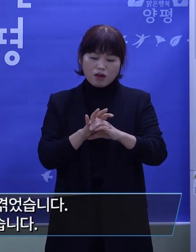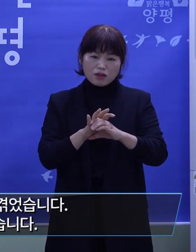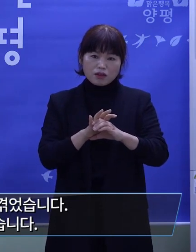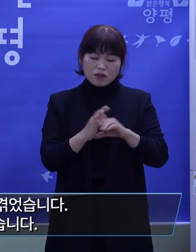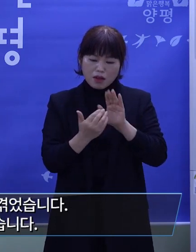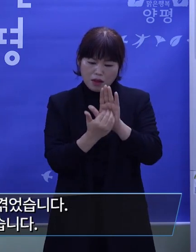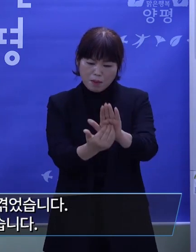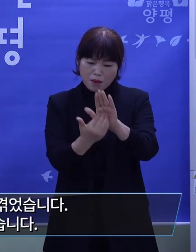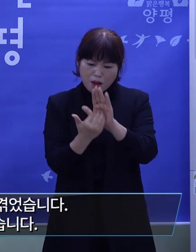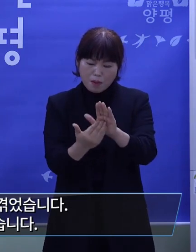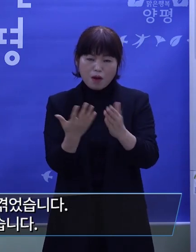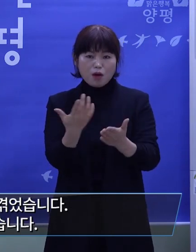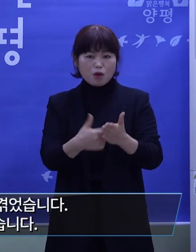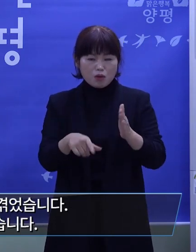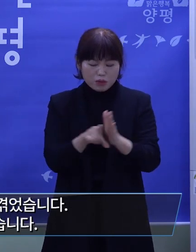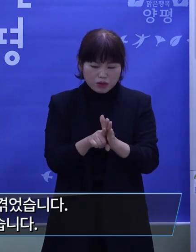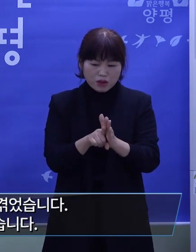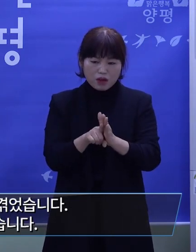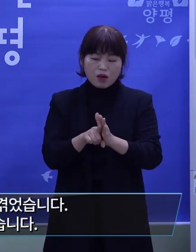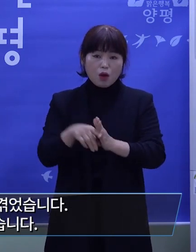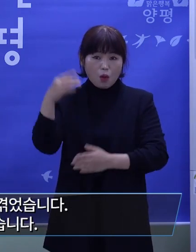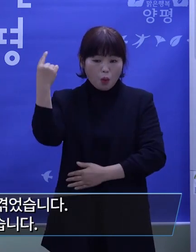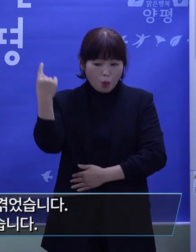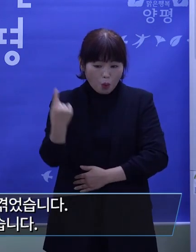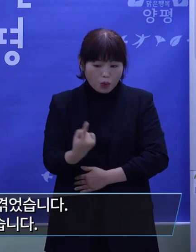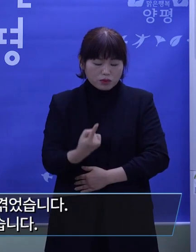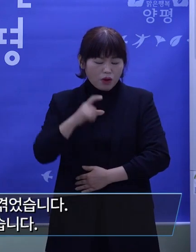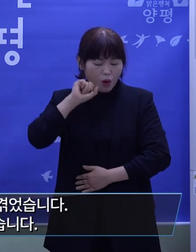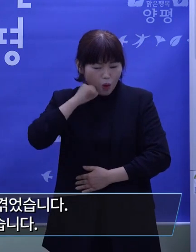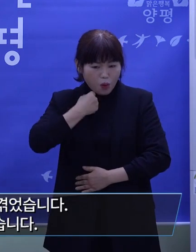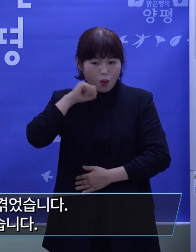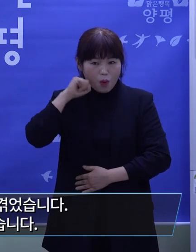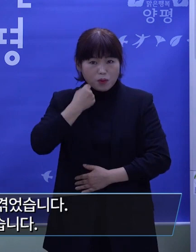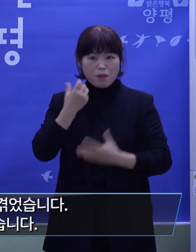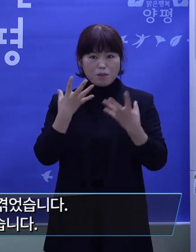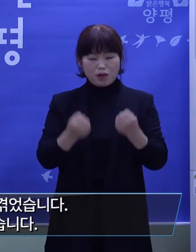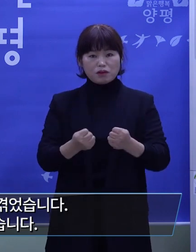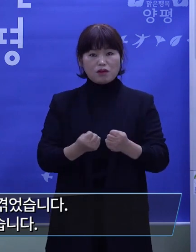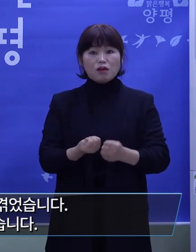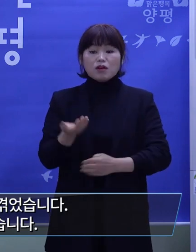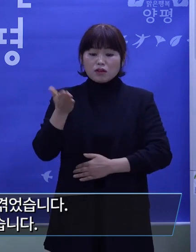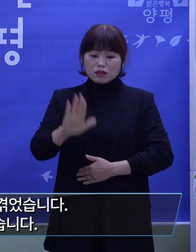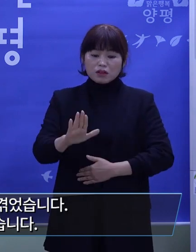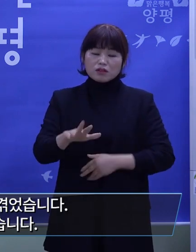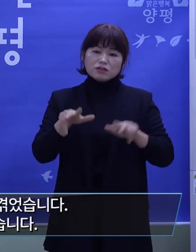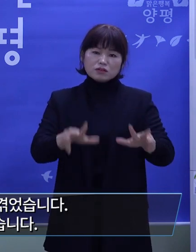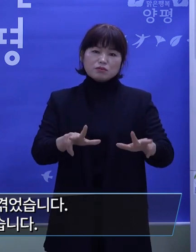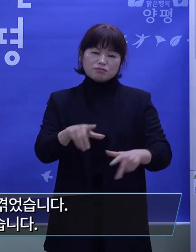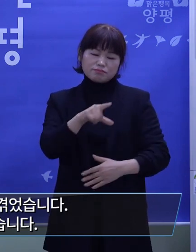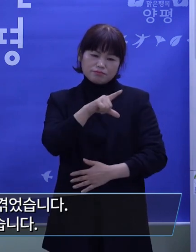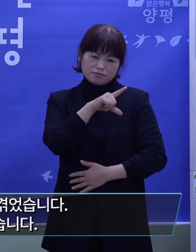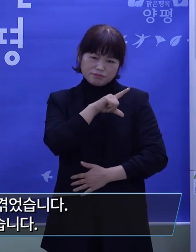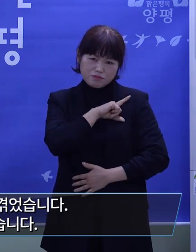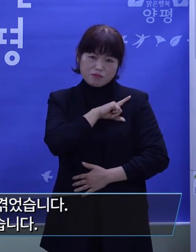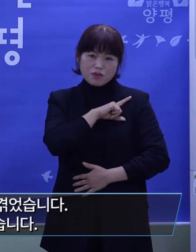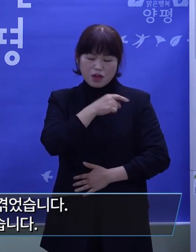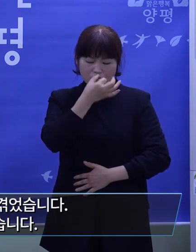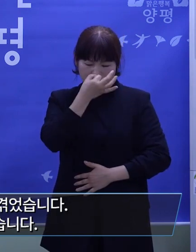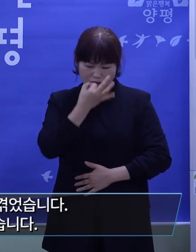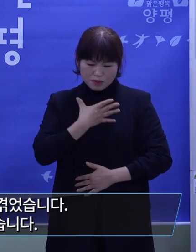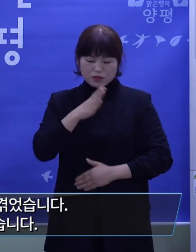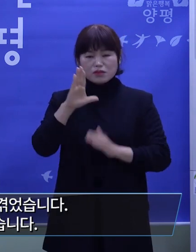어려운 고비를 겪었습니다. 하지만 지금 그 어느 때보다 더욱 어려운